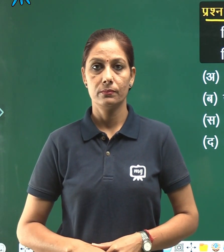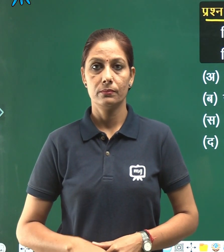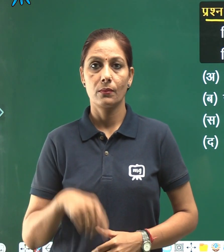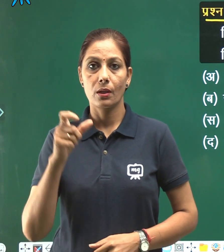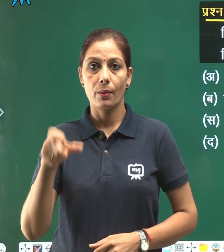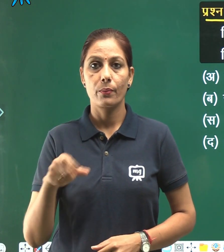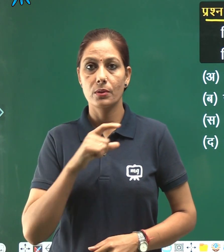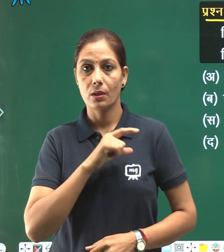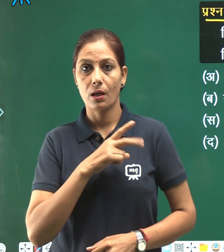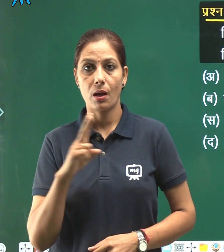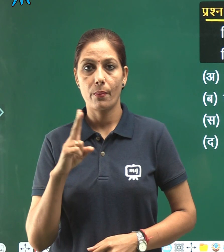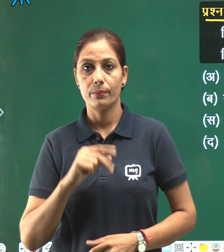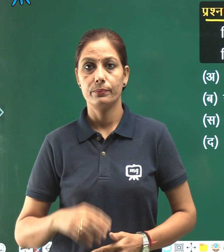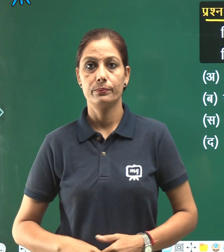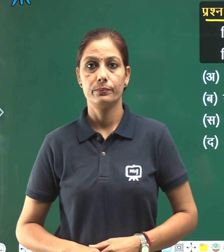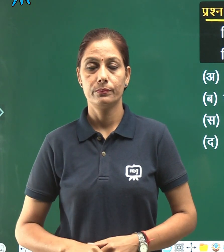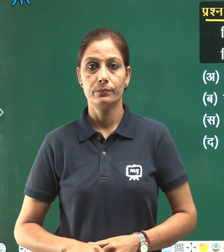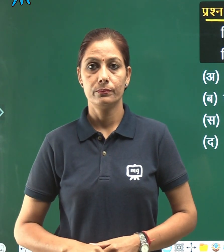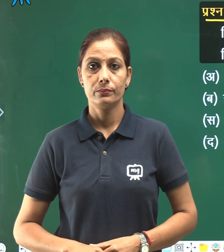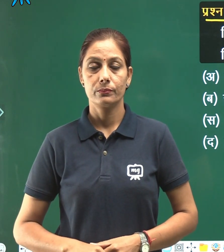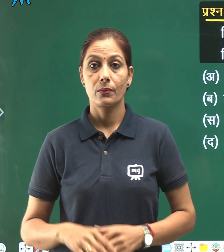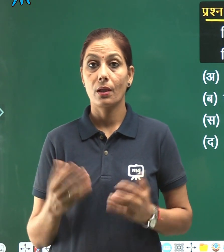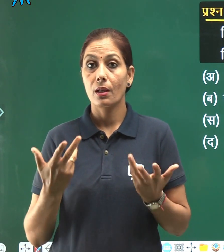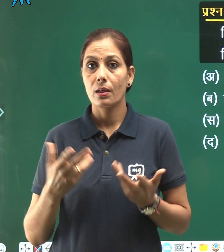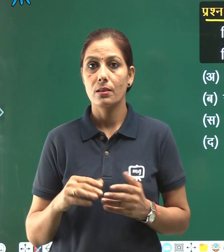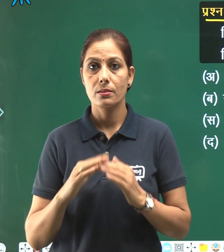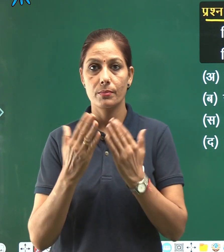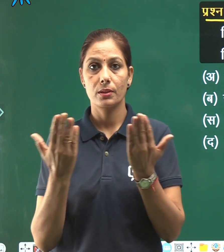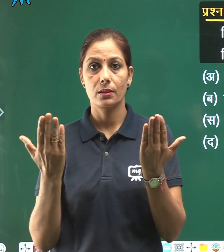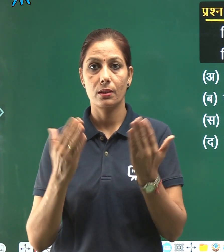धर्मवीर भारती द्वारा किस पत्रिका का